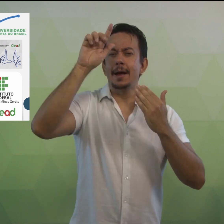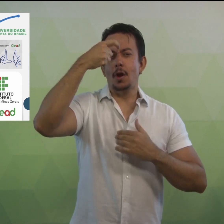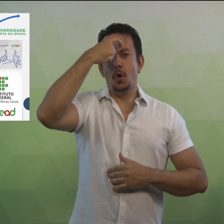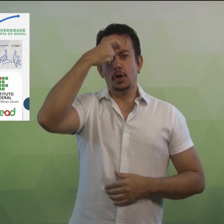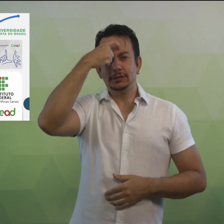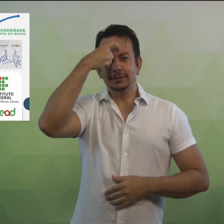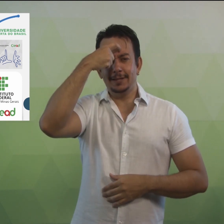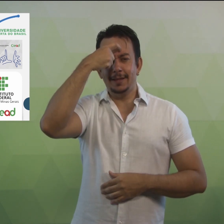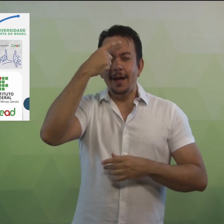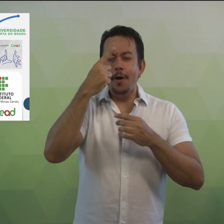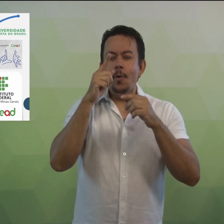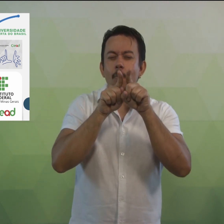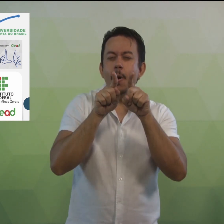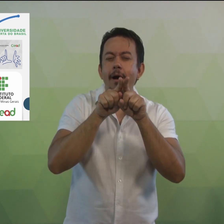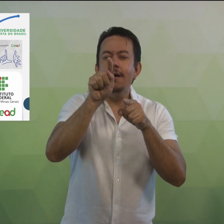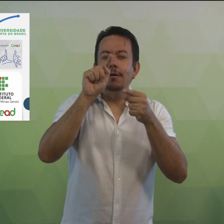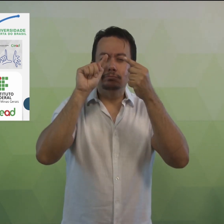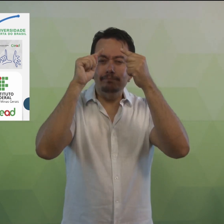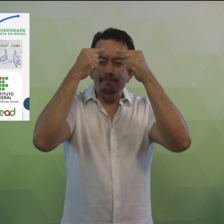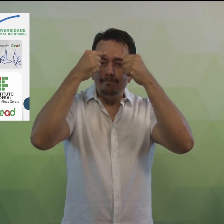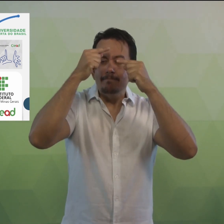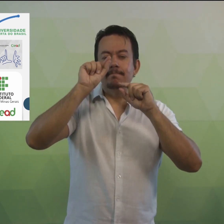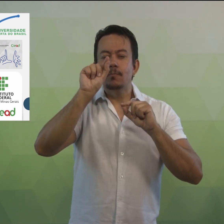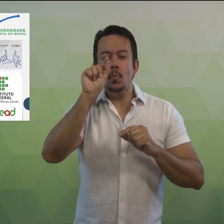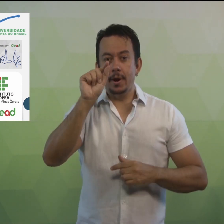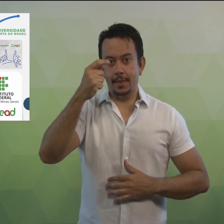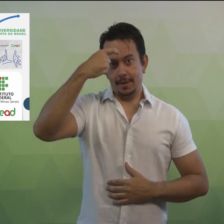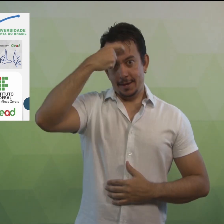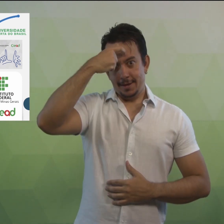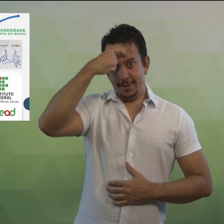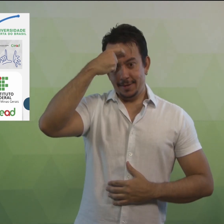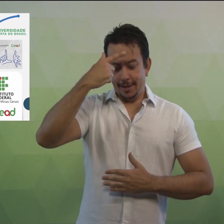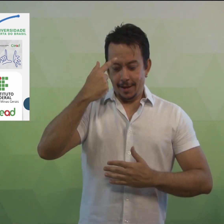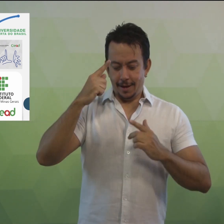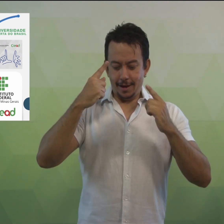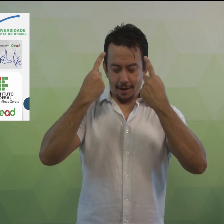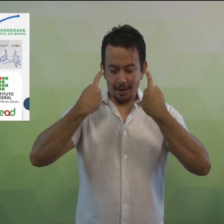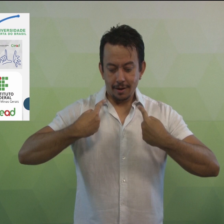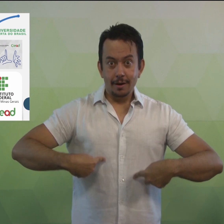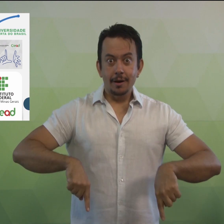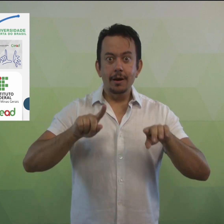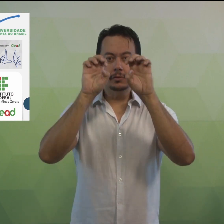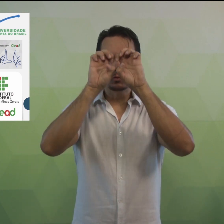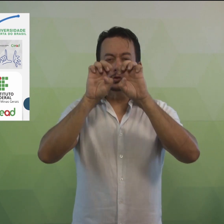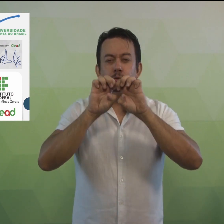da psicologia na área mental. Como que essa estrutura se organiza.